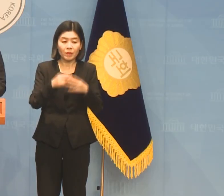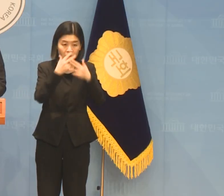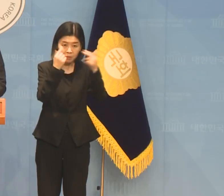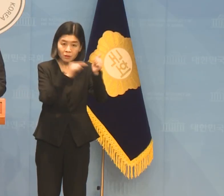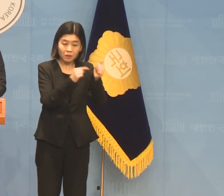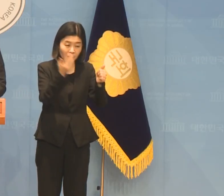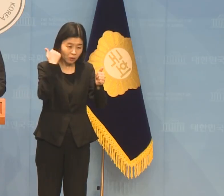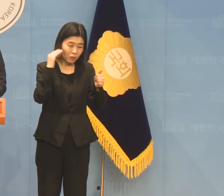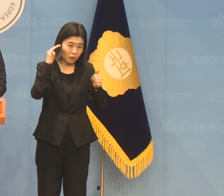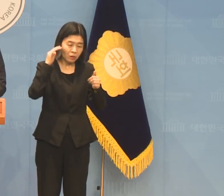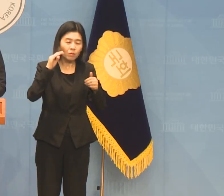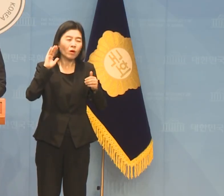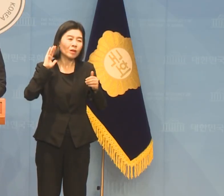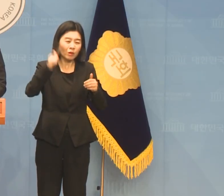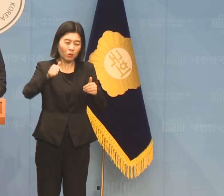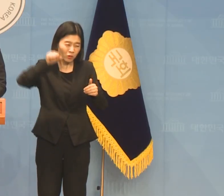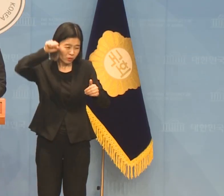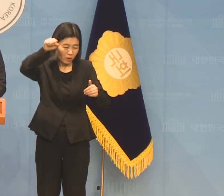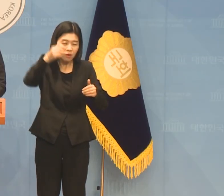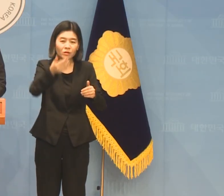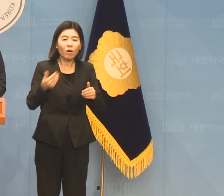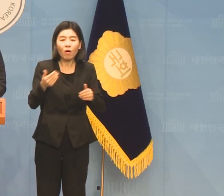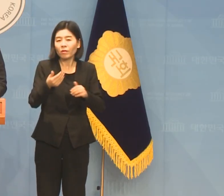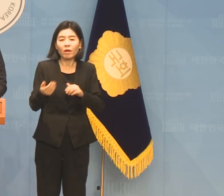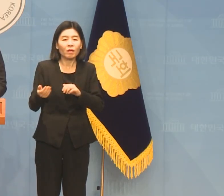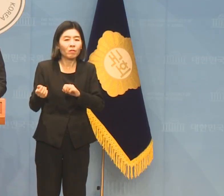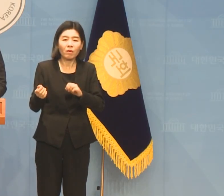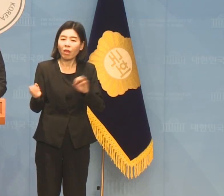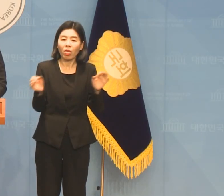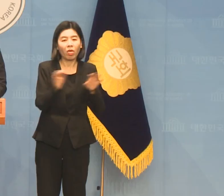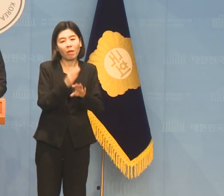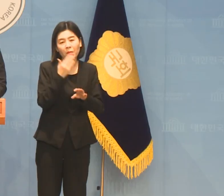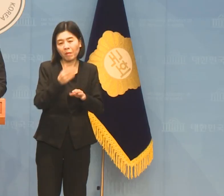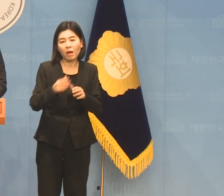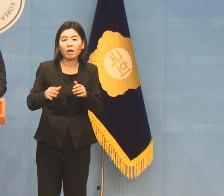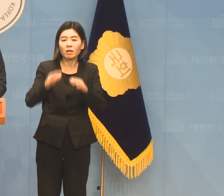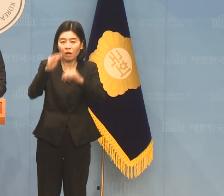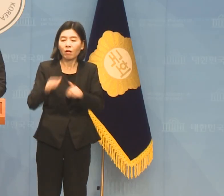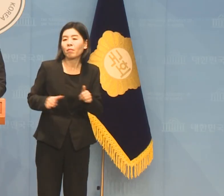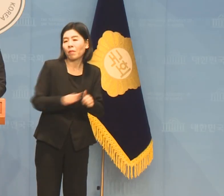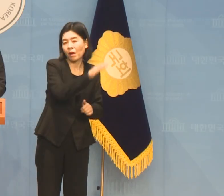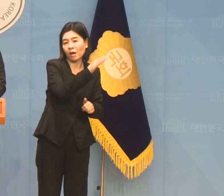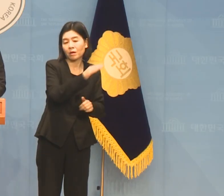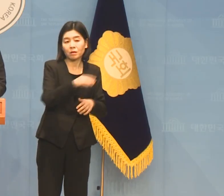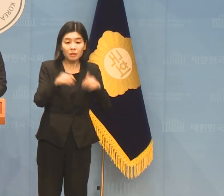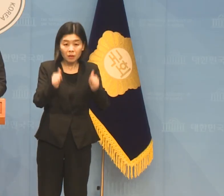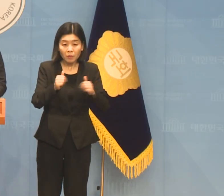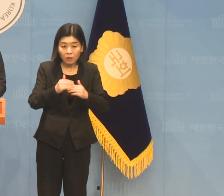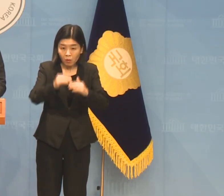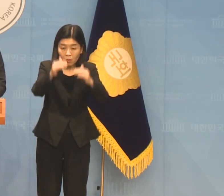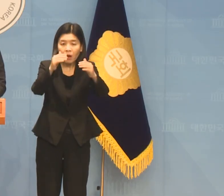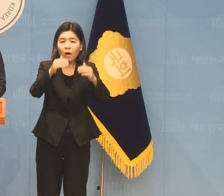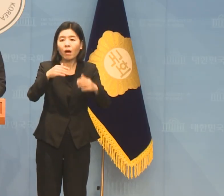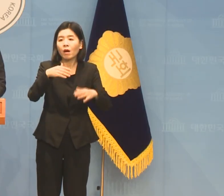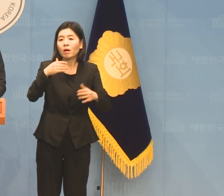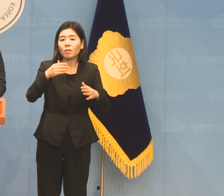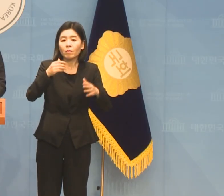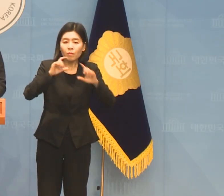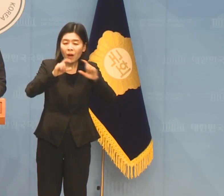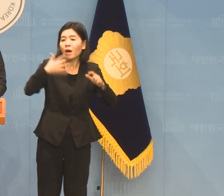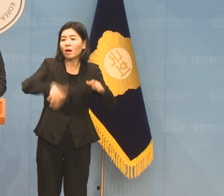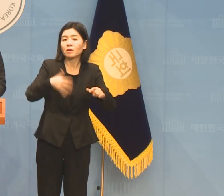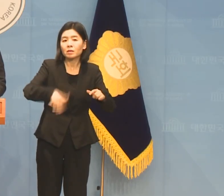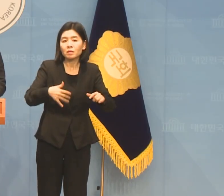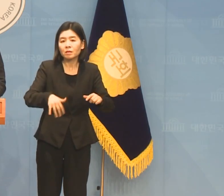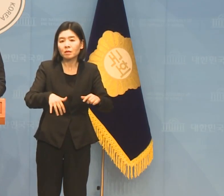훅 간다와 같은 폭력적 표현을 사용하고 있고 진행 중인 재판 결과를 근거 없이 단정하며 헌법재판소의 탄핵